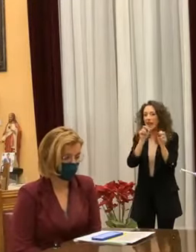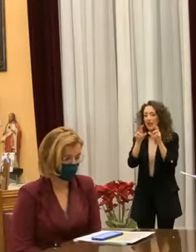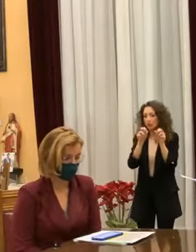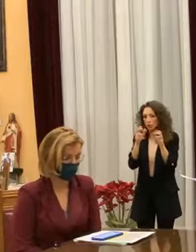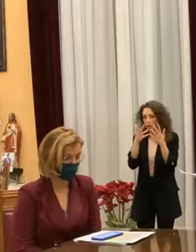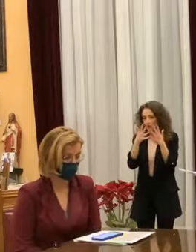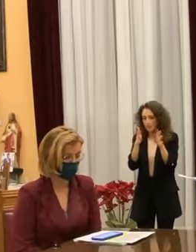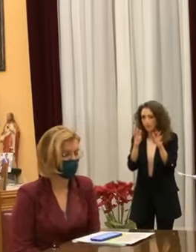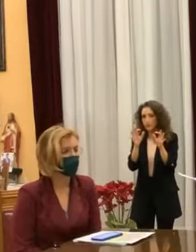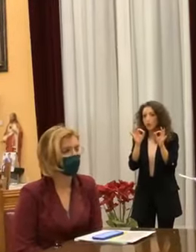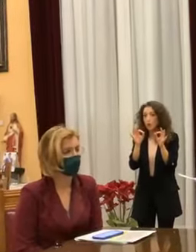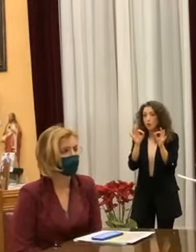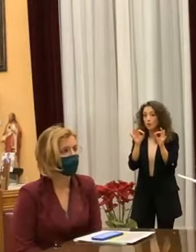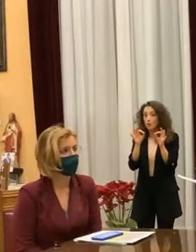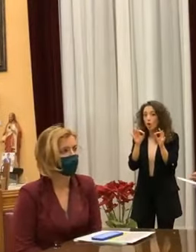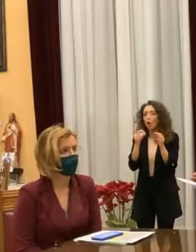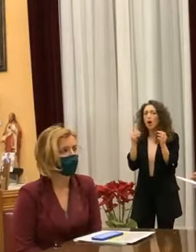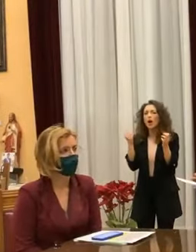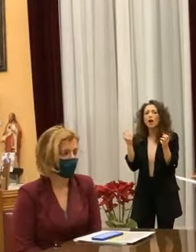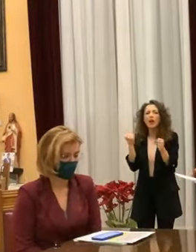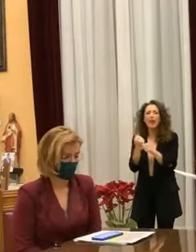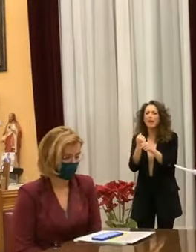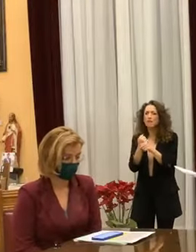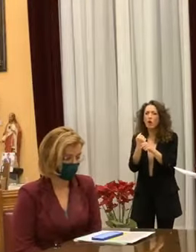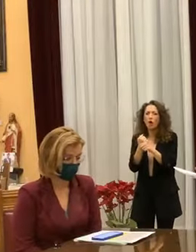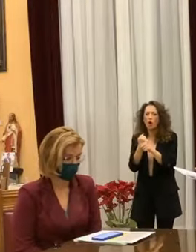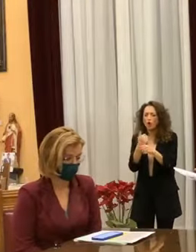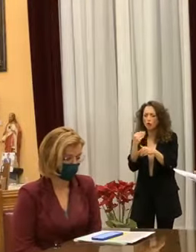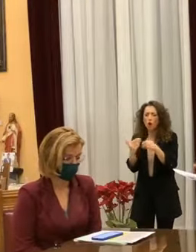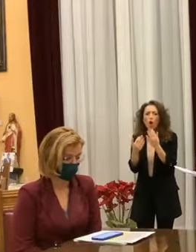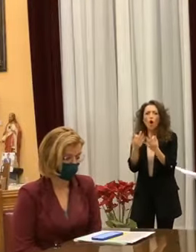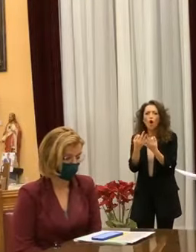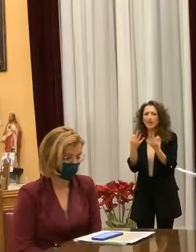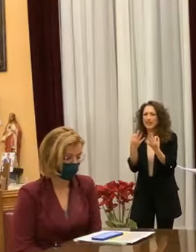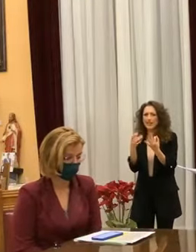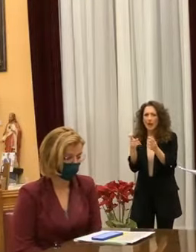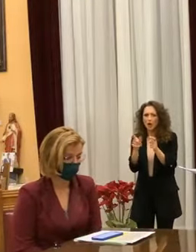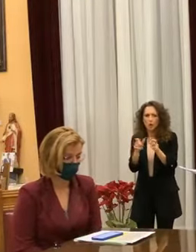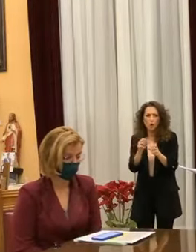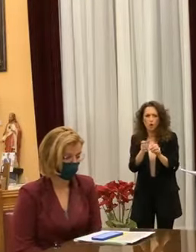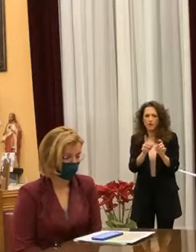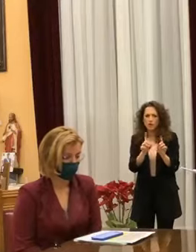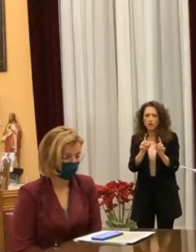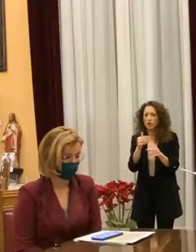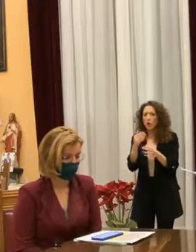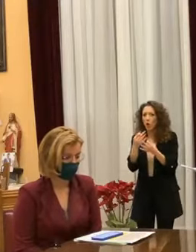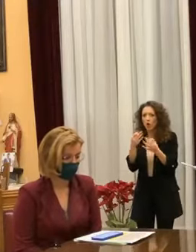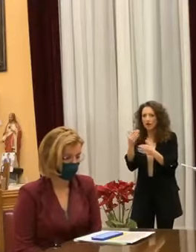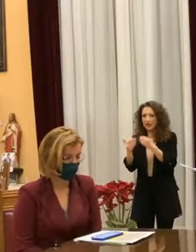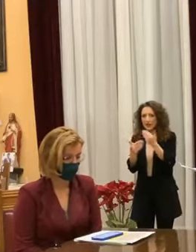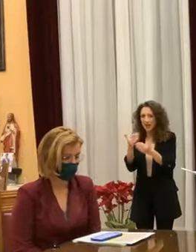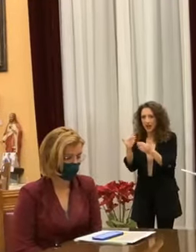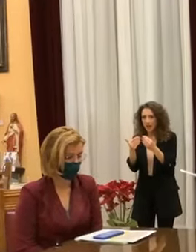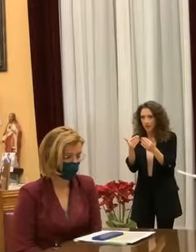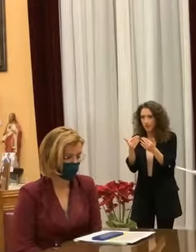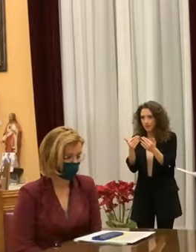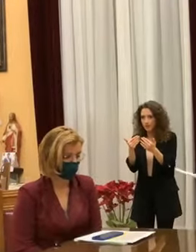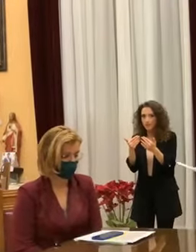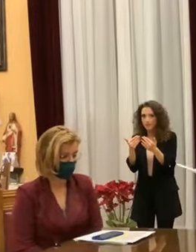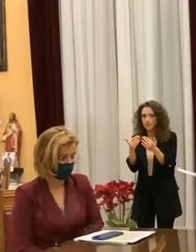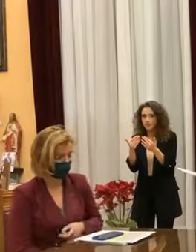all'attività ordinaria che l'azienda e mediante gli opportuni poteri di impulso e di controllo ai propri uffici, il